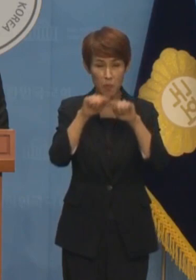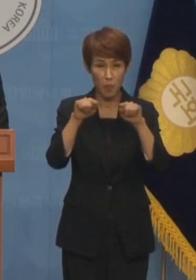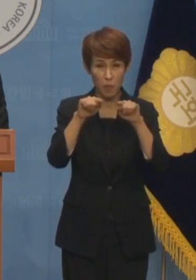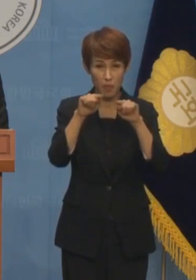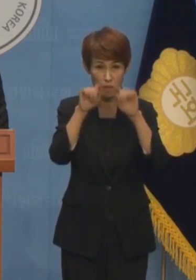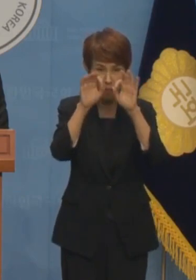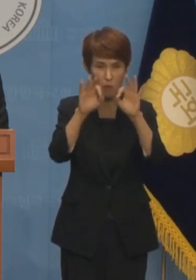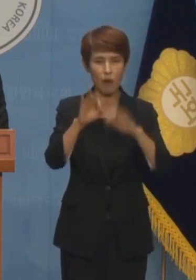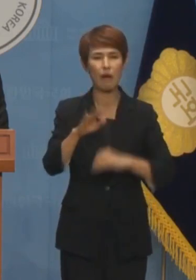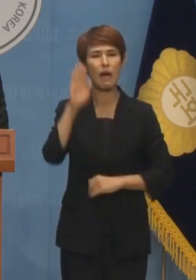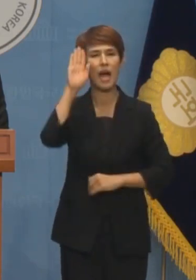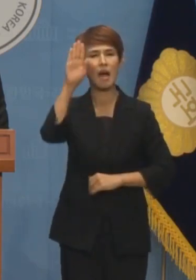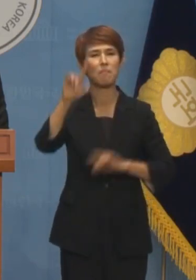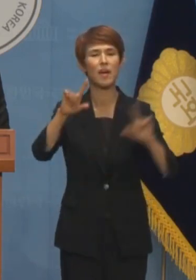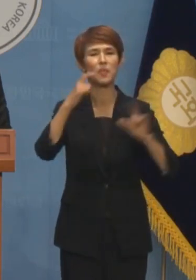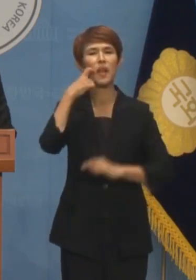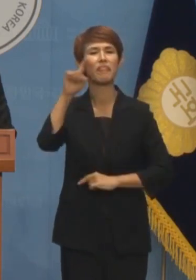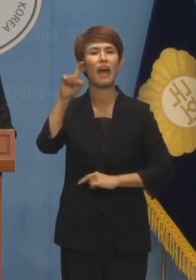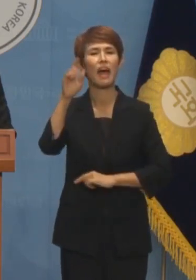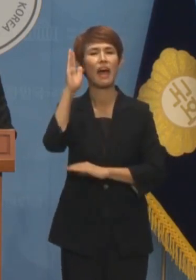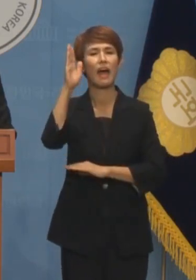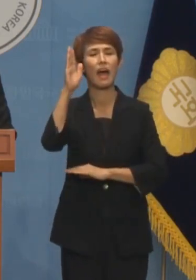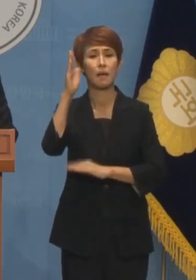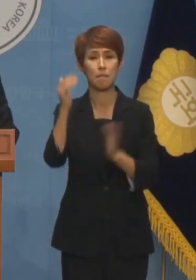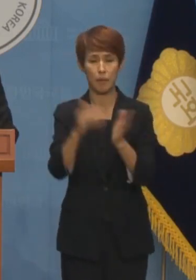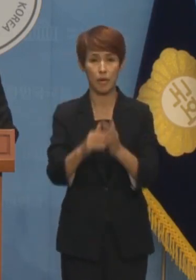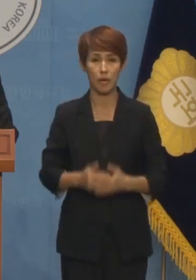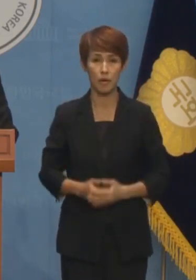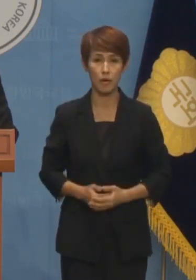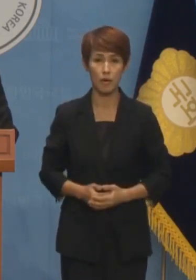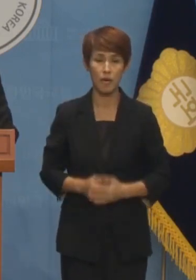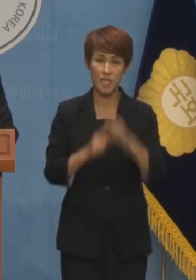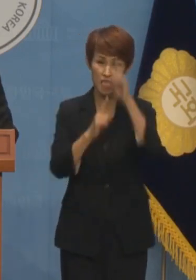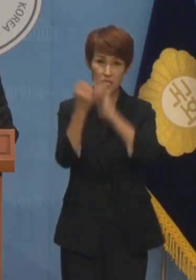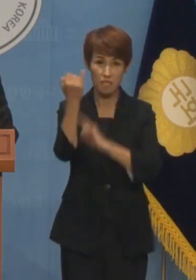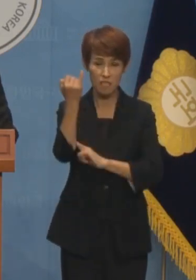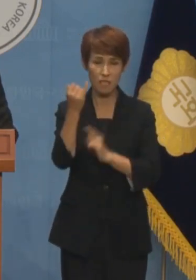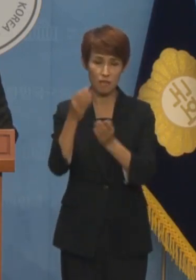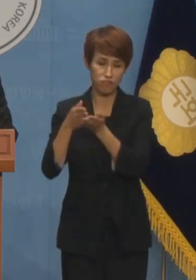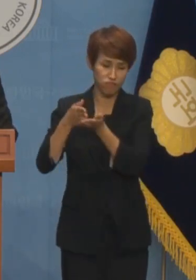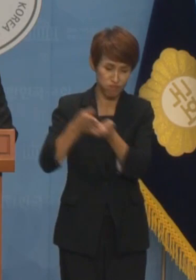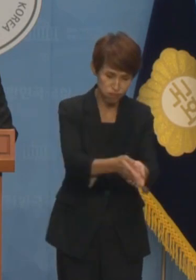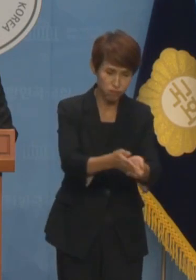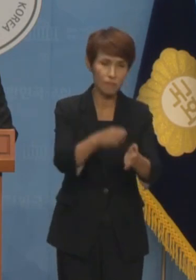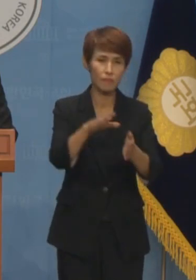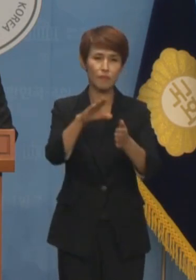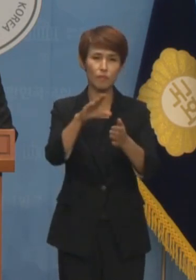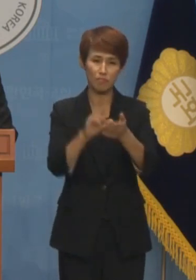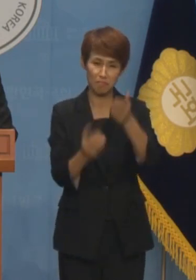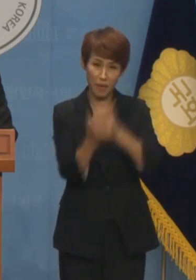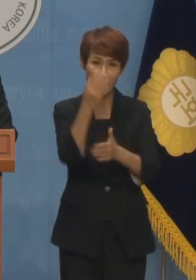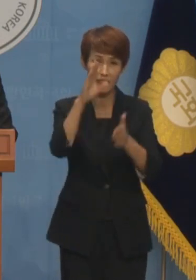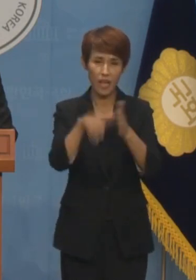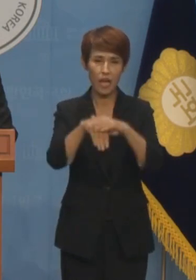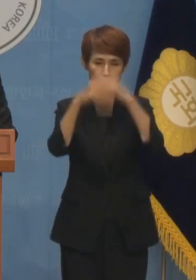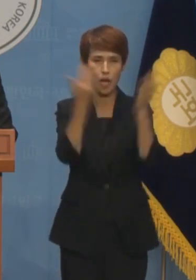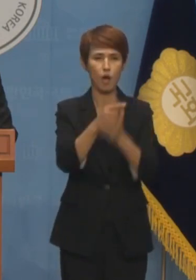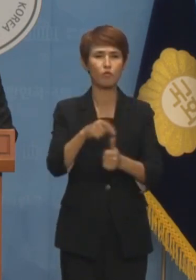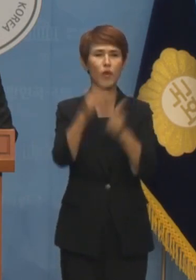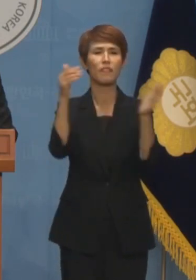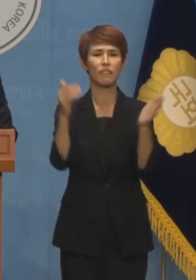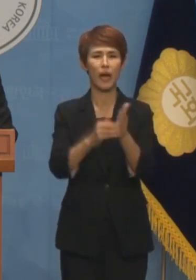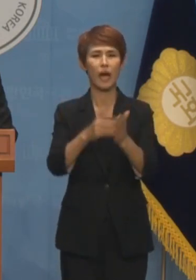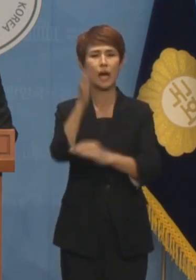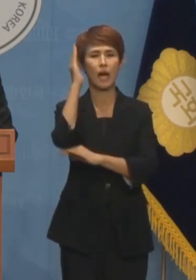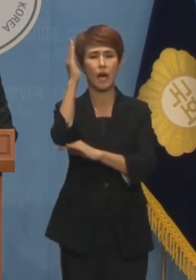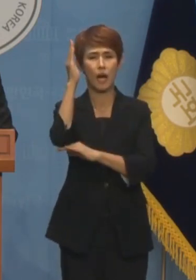것으로 드러났습니다. 이진숙 후보자는 세월호 참사 당시 전원 구조 오보와 유가족에 대한 온갖